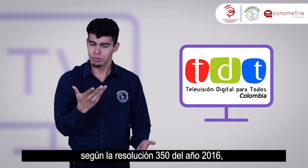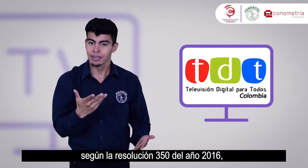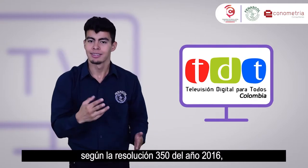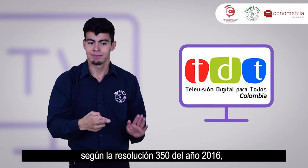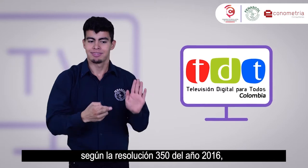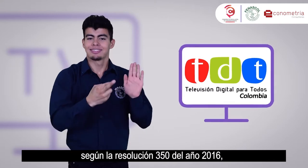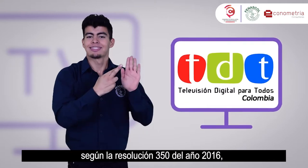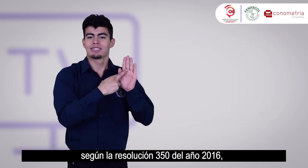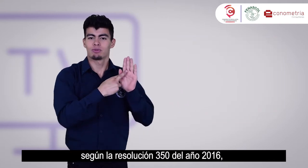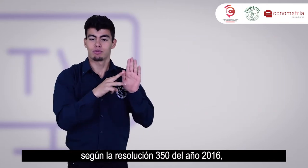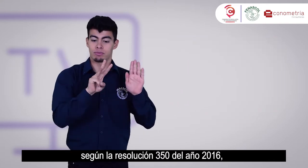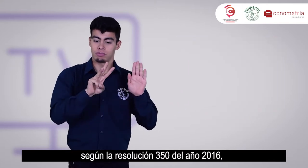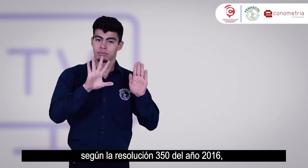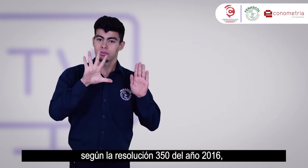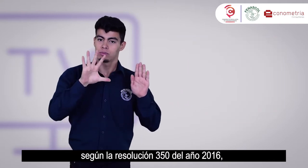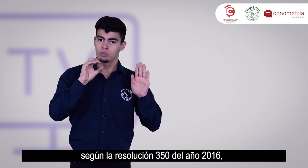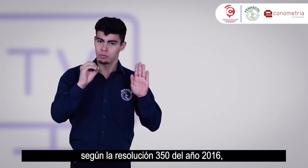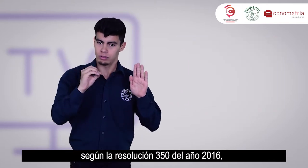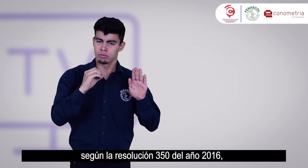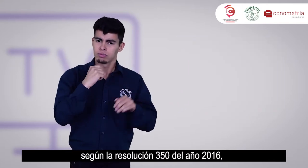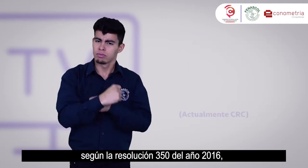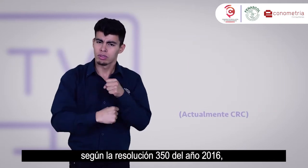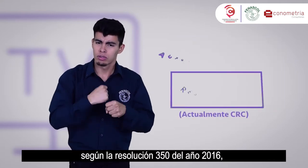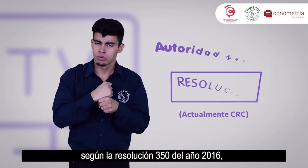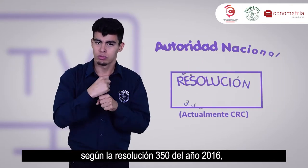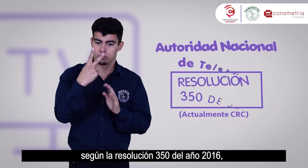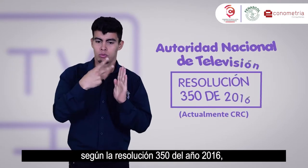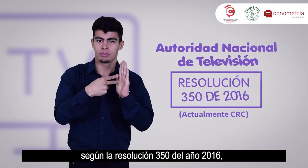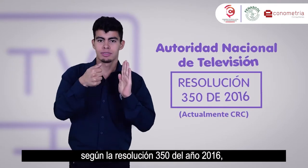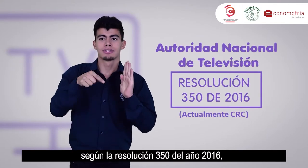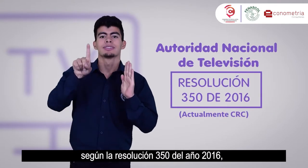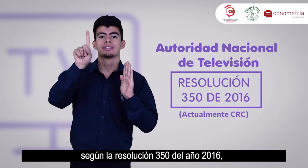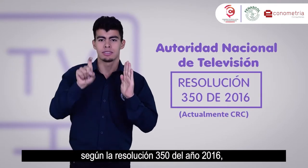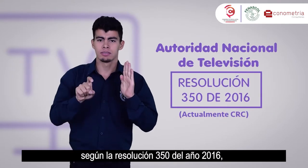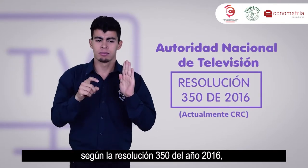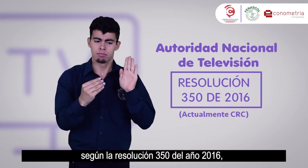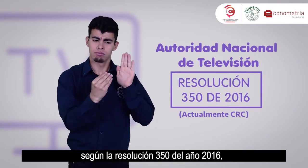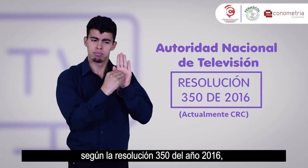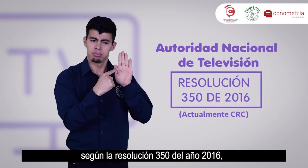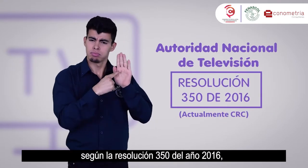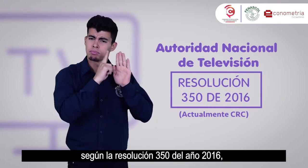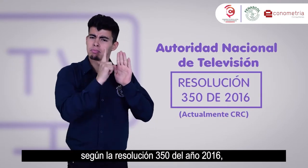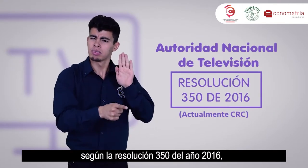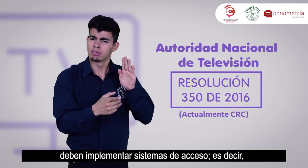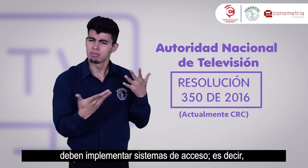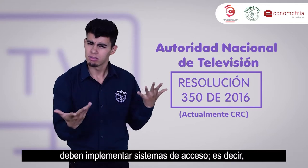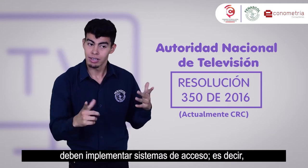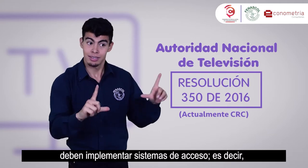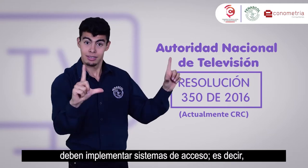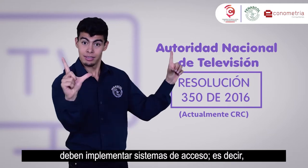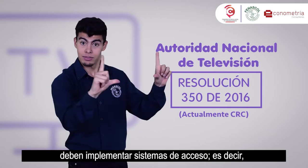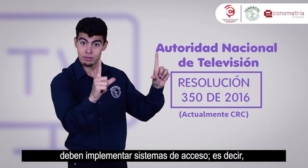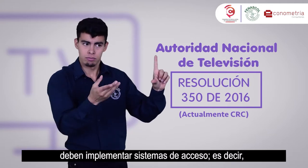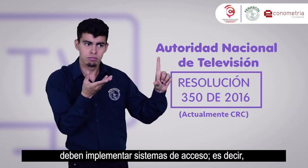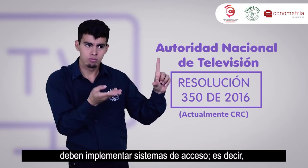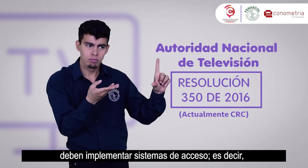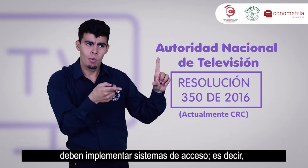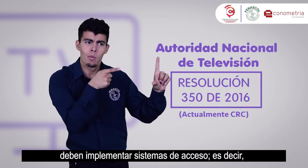del año 2016, deben implementar sistemas